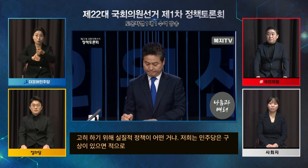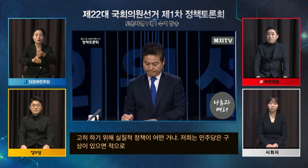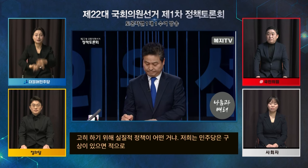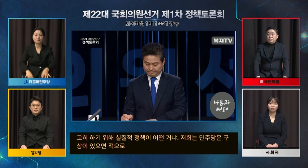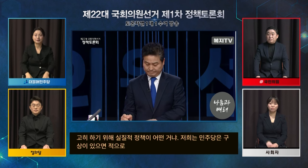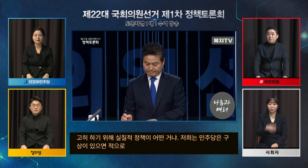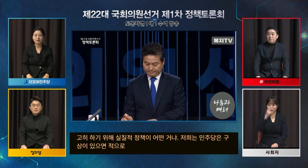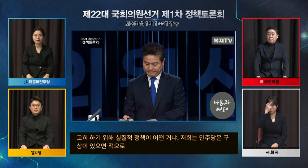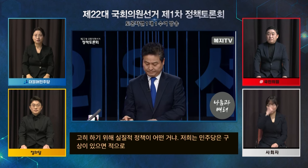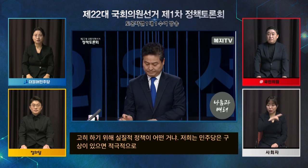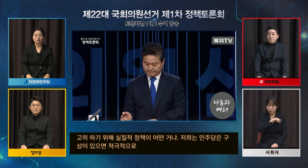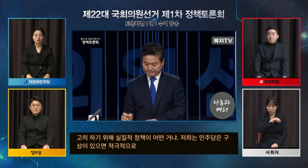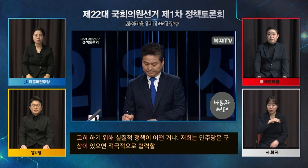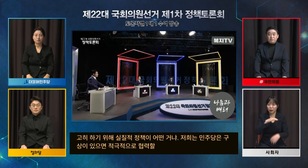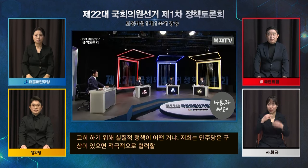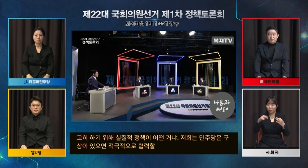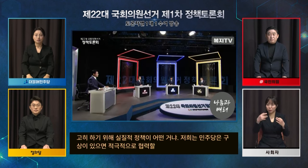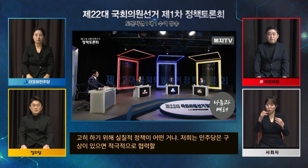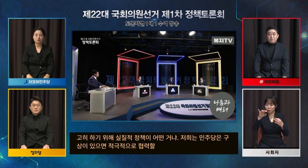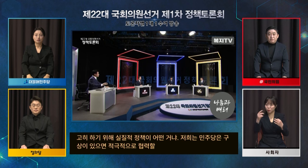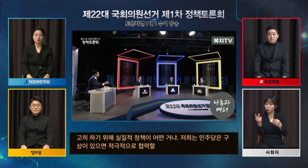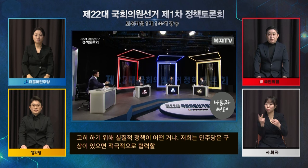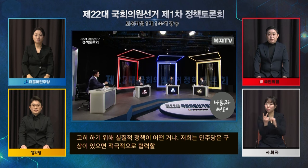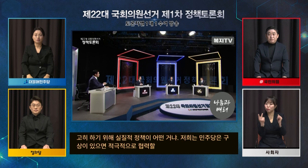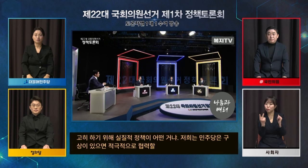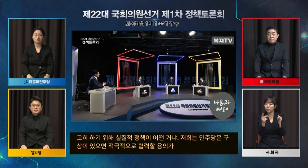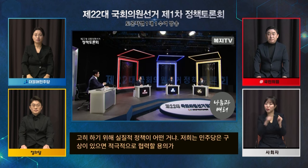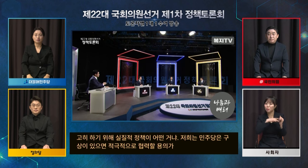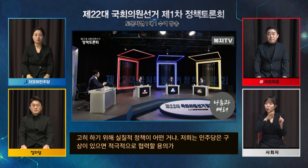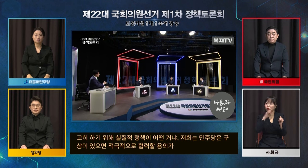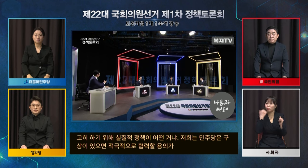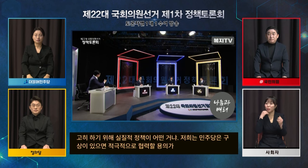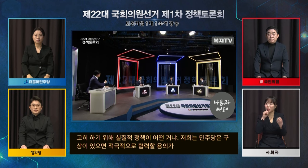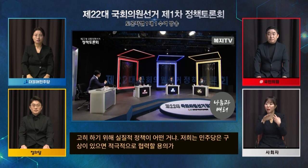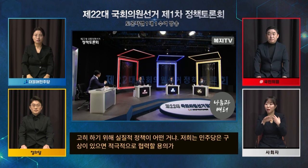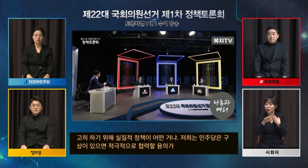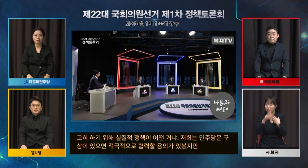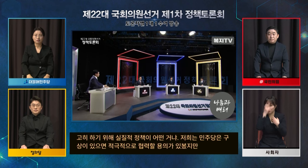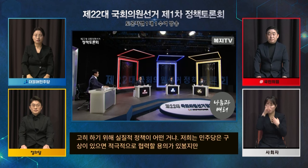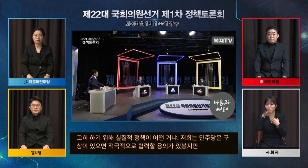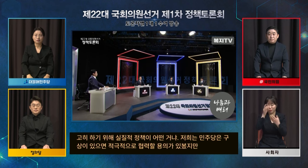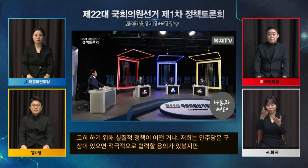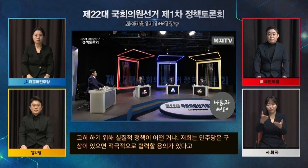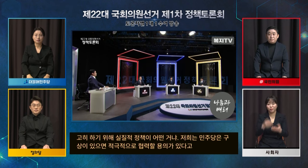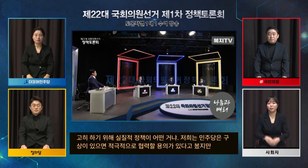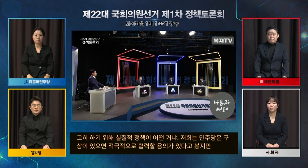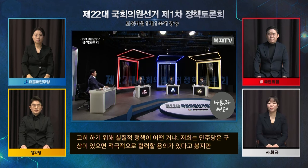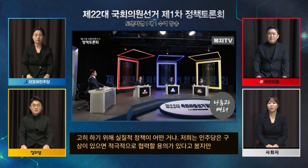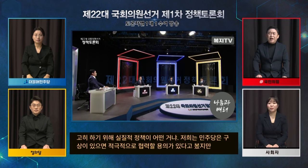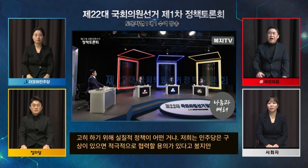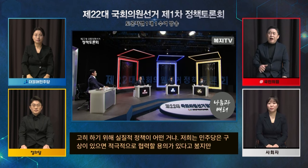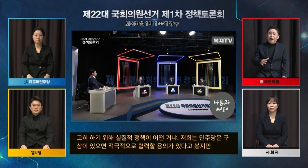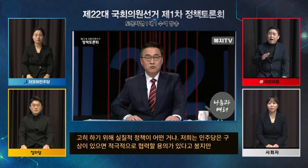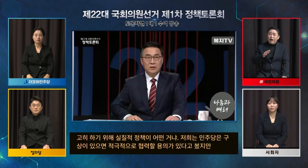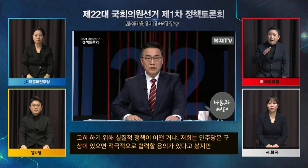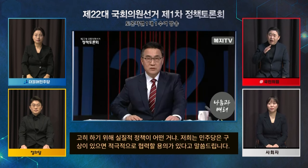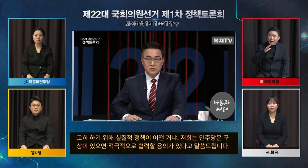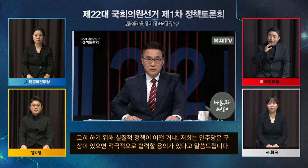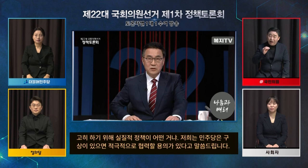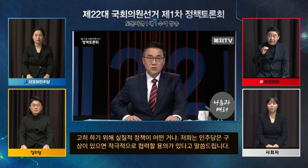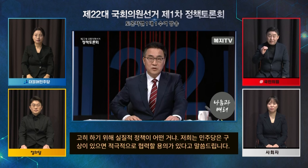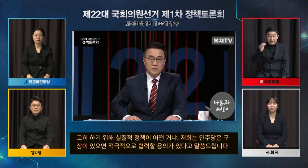최영주 의원과 김종민 정책위원장 가운데 어떤 분이 먼저 발언하시겠습니까? 최영주 의원. 네. 당연히 저희들은 이